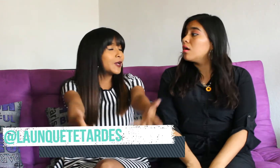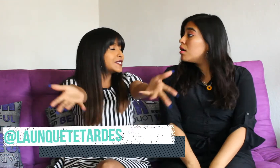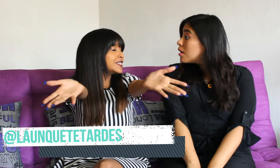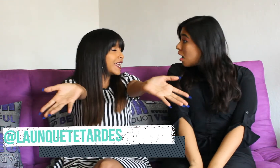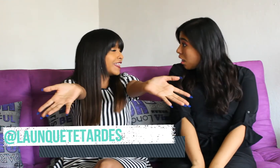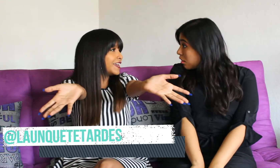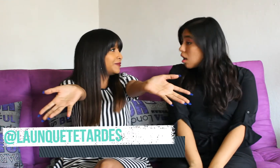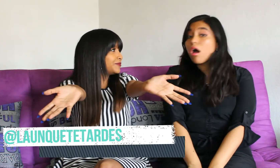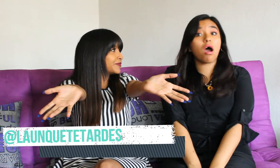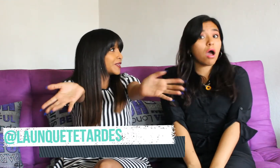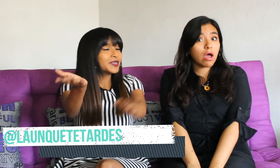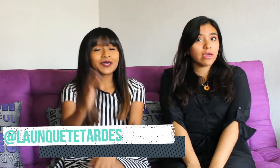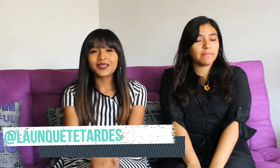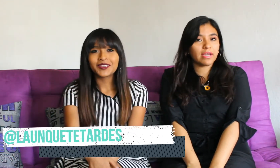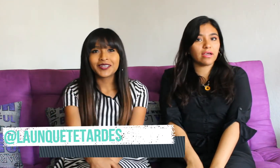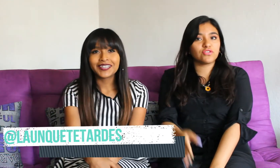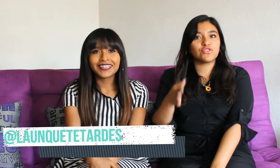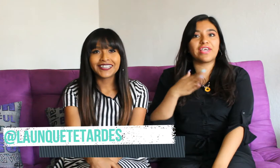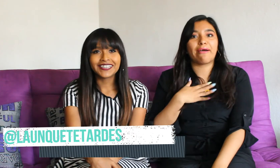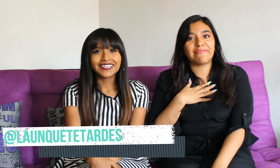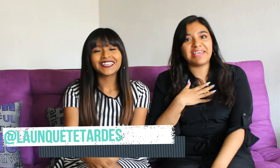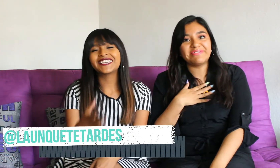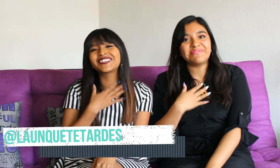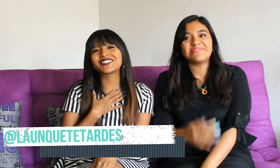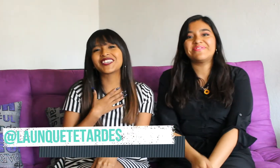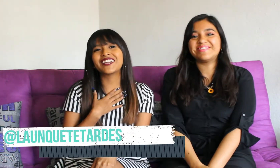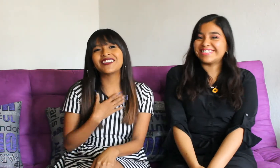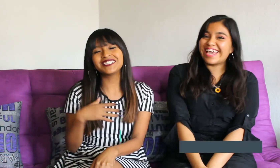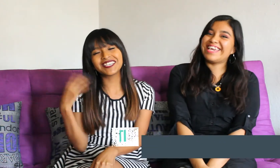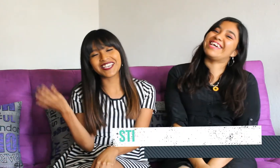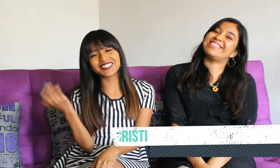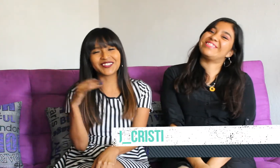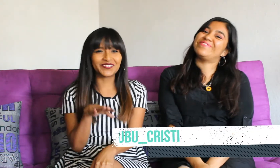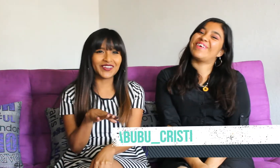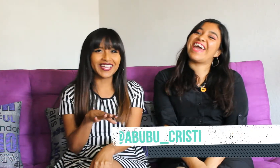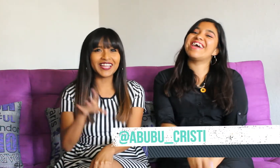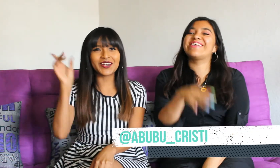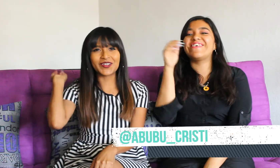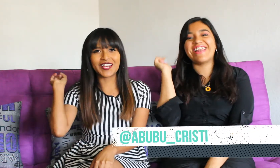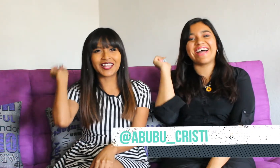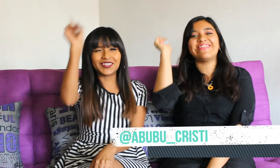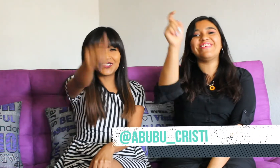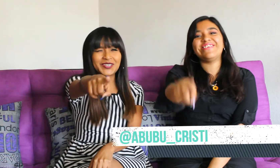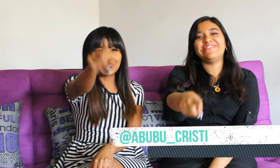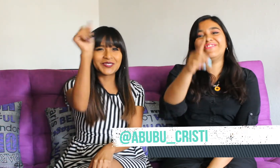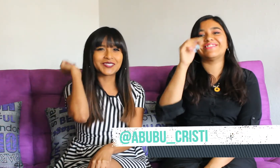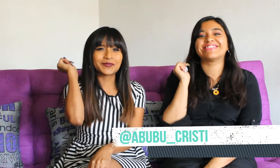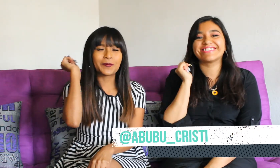pues nada. Ay, amiga, yo soy Abby. Y yo soy Abby. Y esto fue Rolando News.